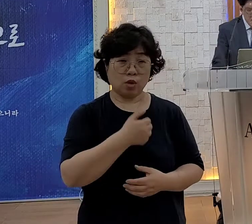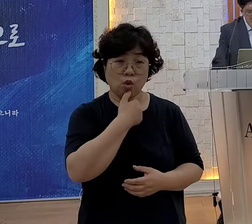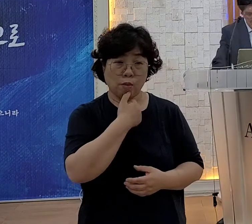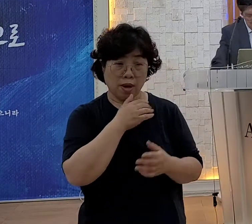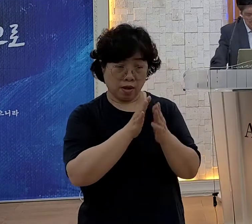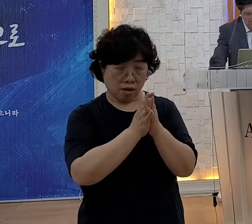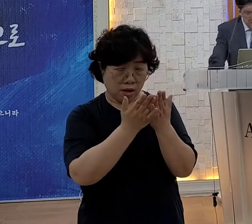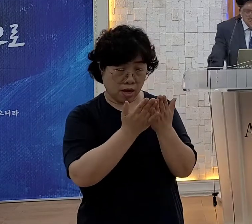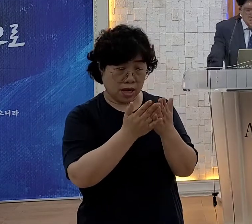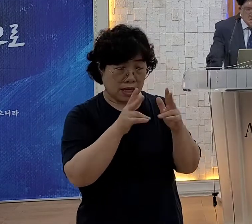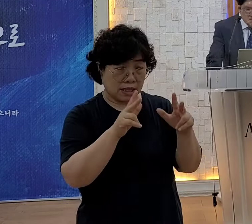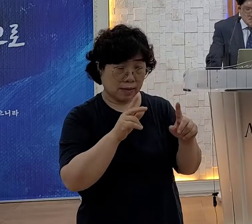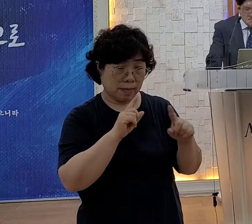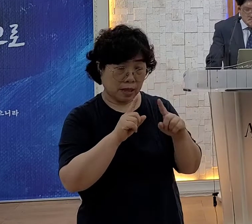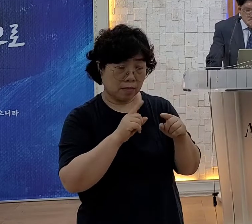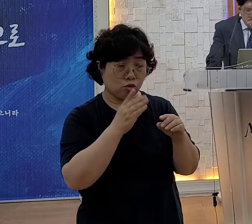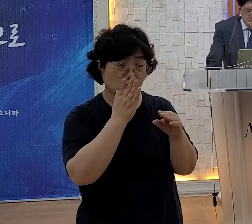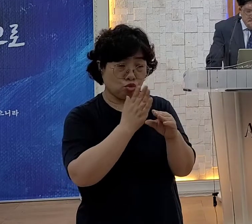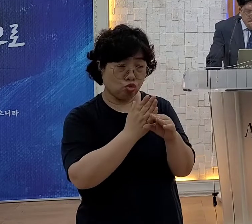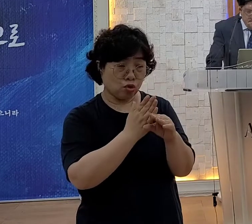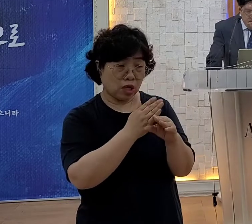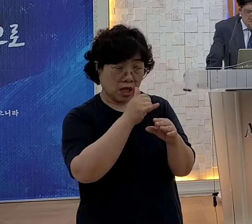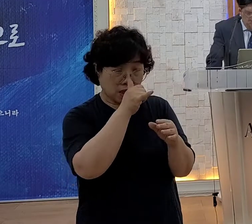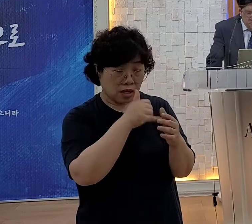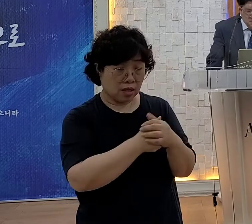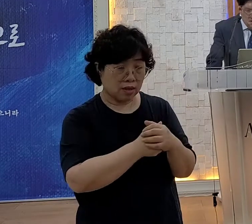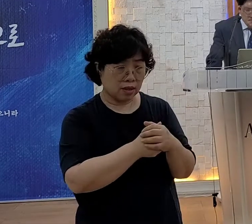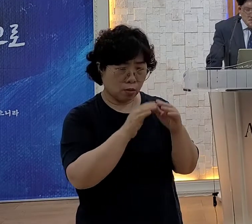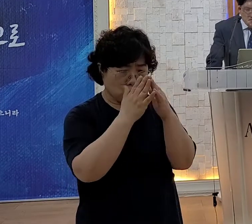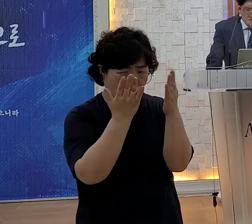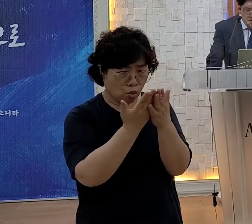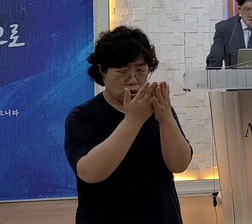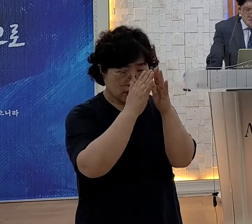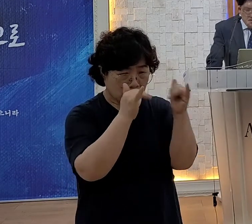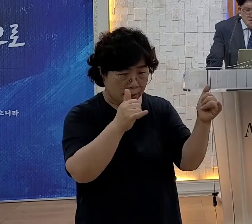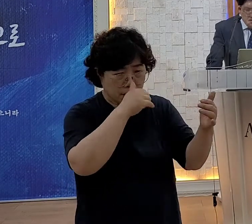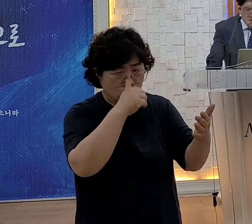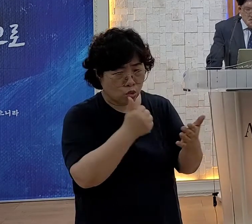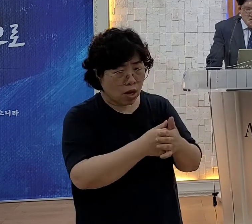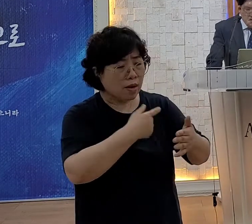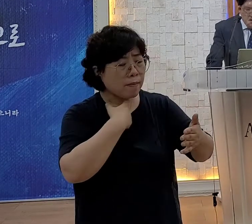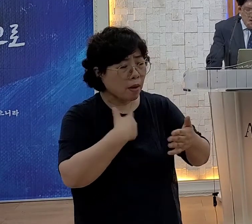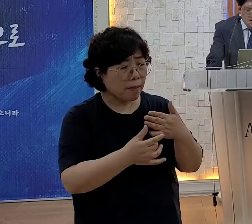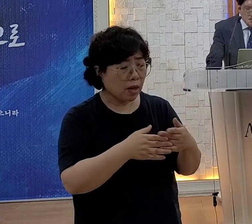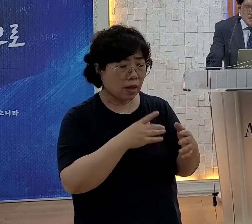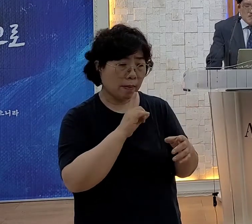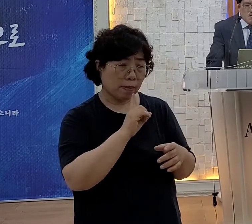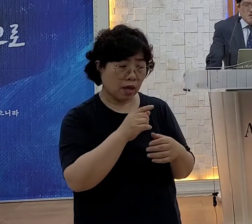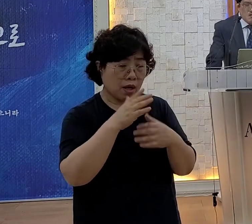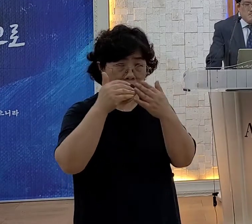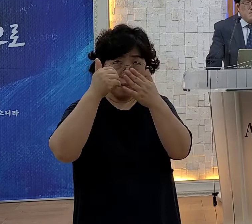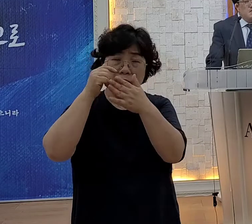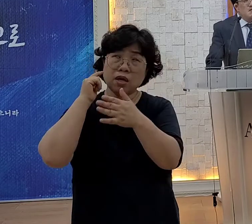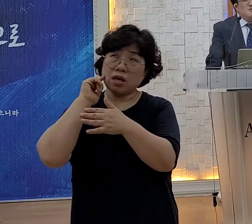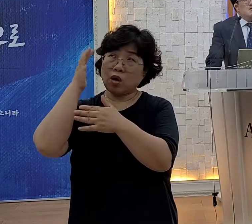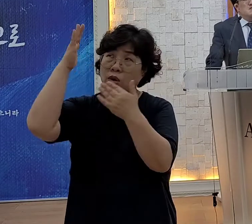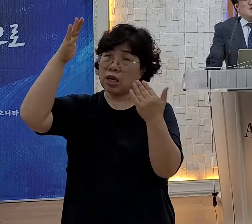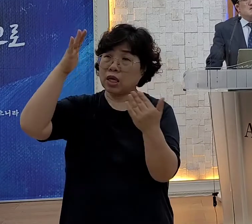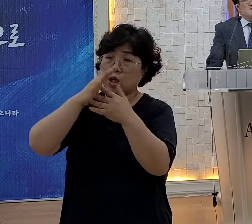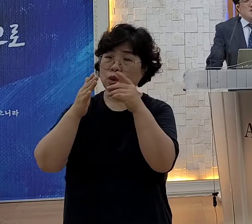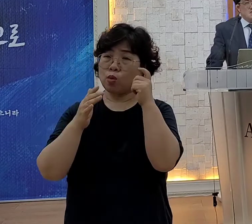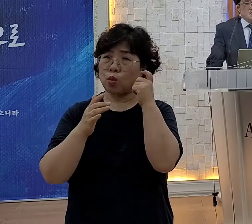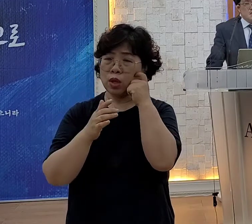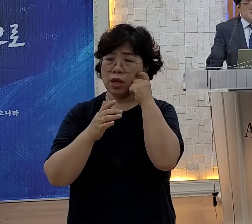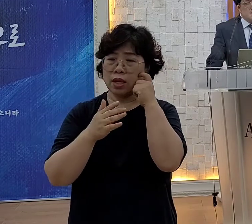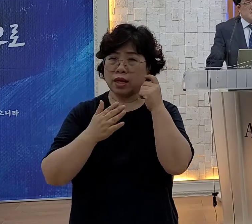로마서가 지금 말씀하고 있는 모든 사람이 죄를 범하였음에 하나님의 영광에 이르지 못한다는 이